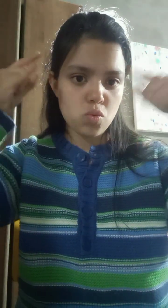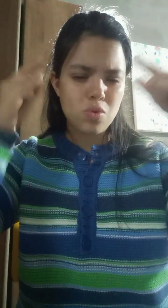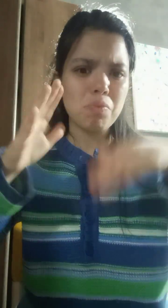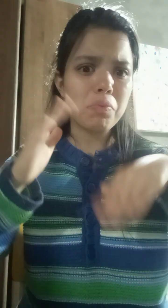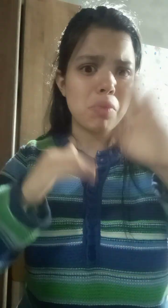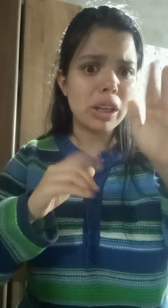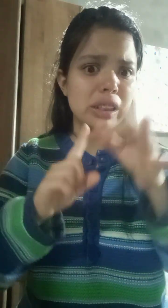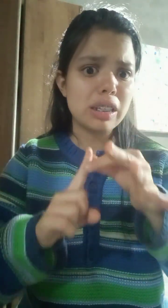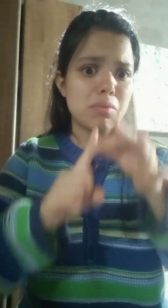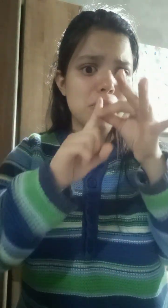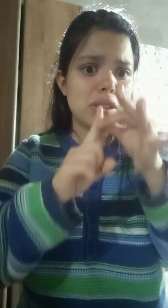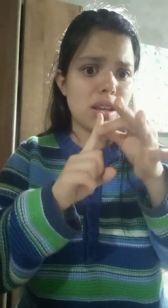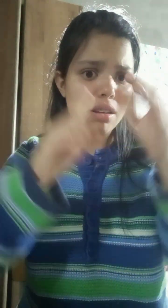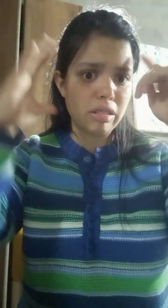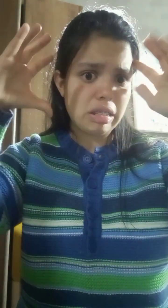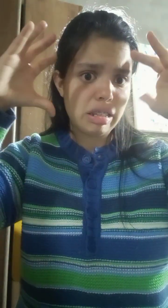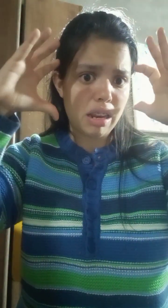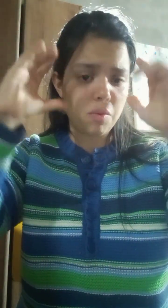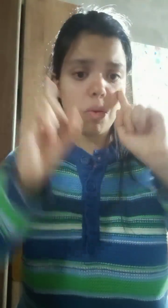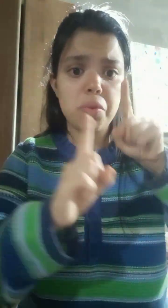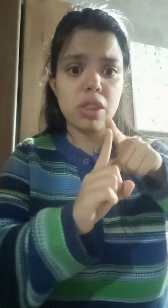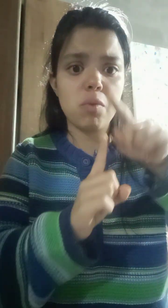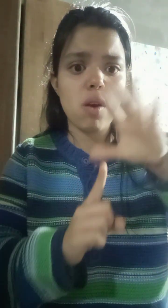Dice Patrick C.